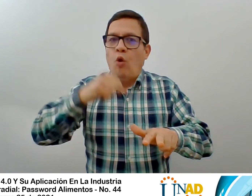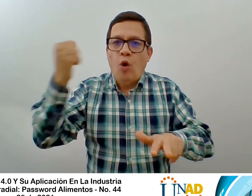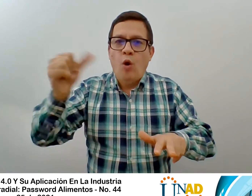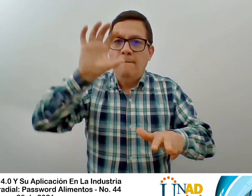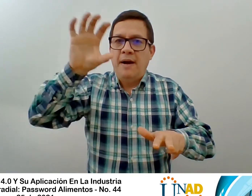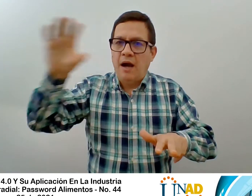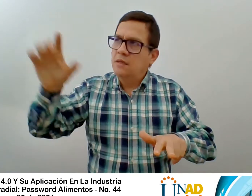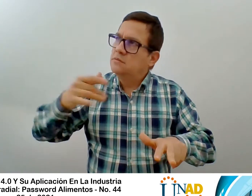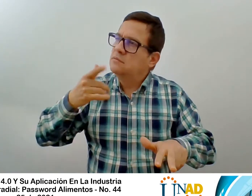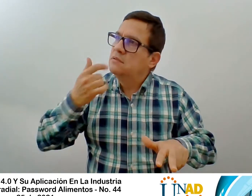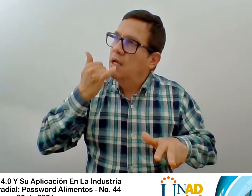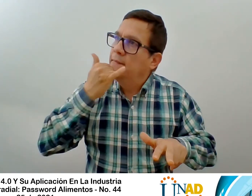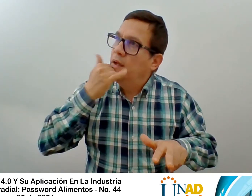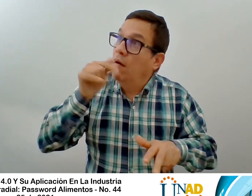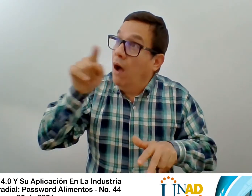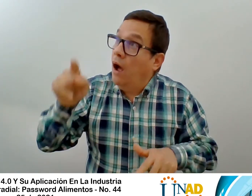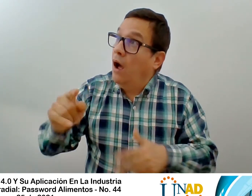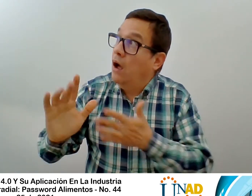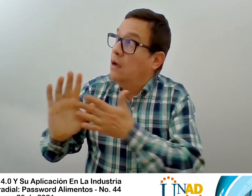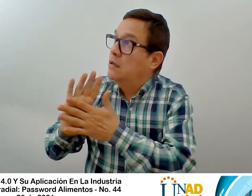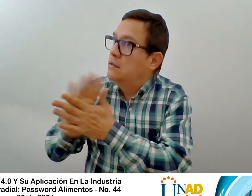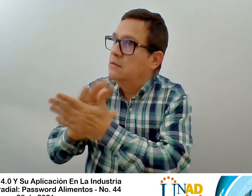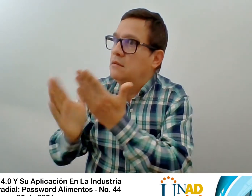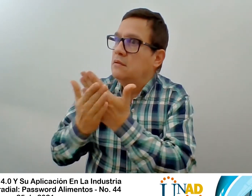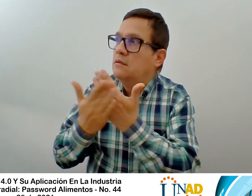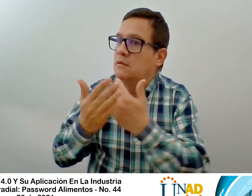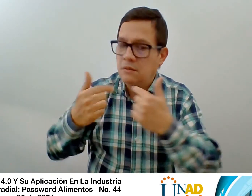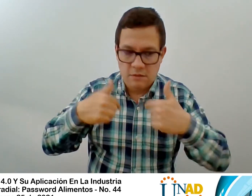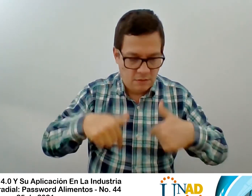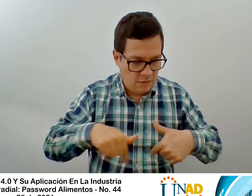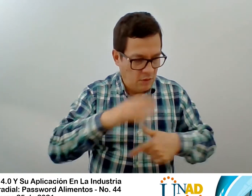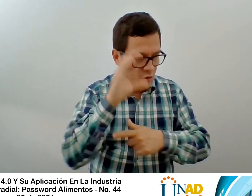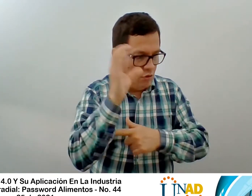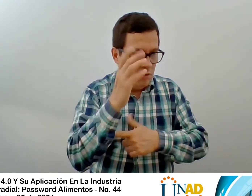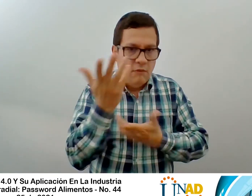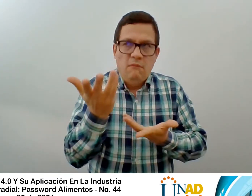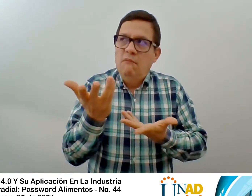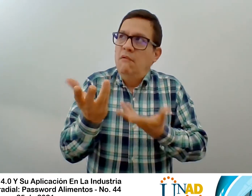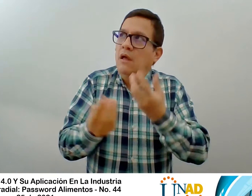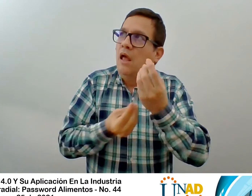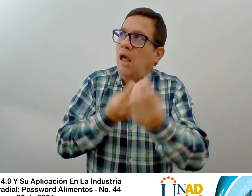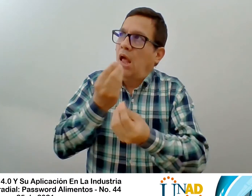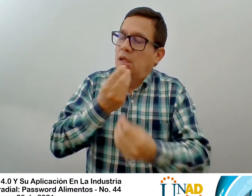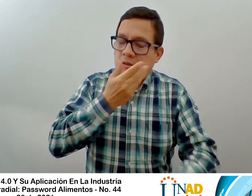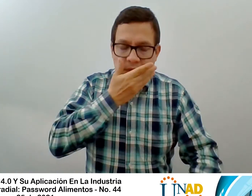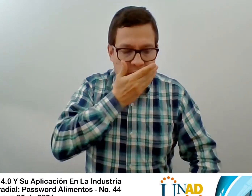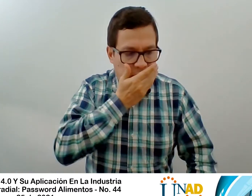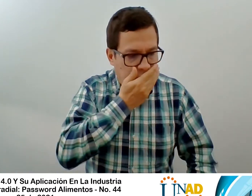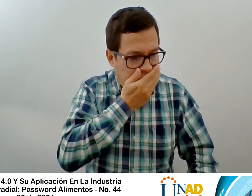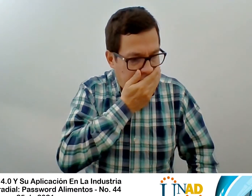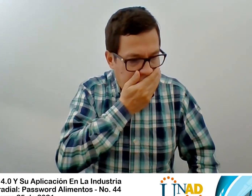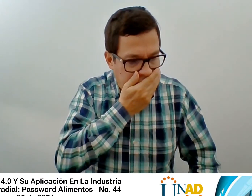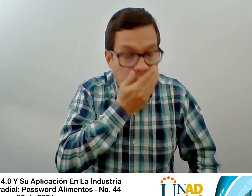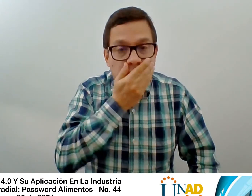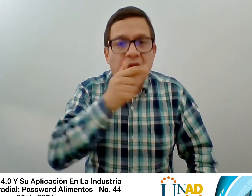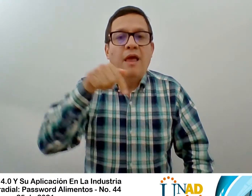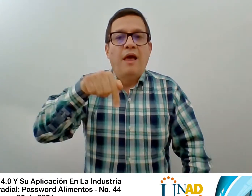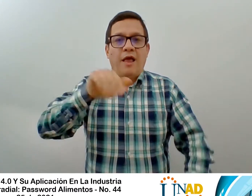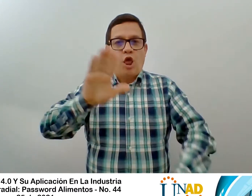otros países. Entonces nos empieza a llegar esa ola de, bueno, está pasando esto y ¿qué está haciendo el país frente a